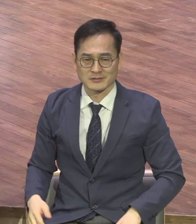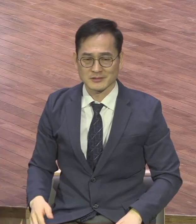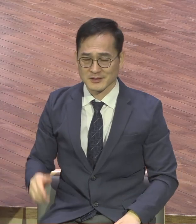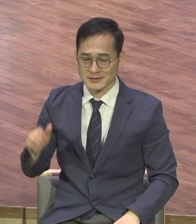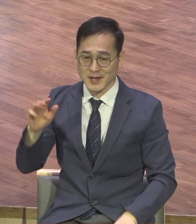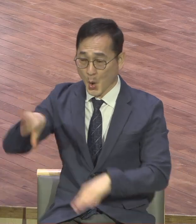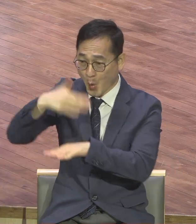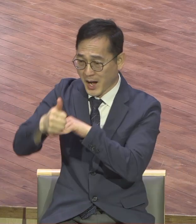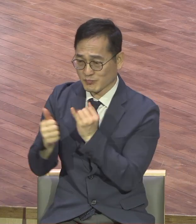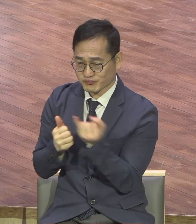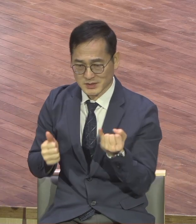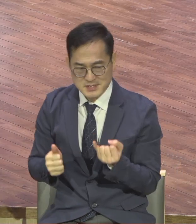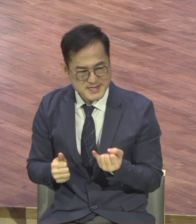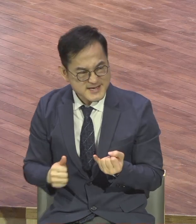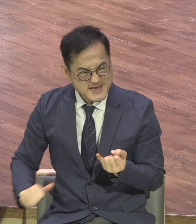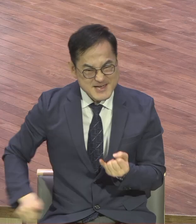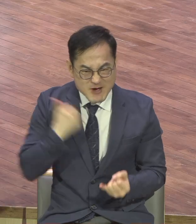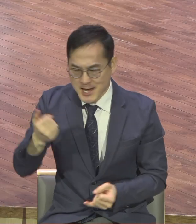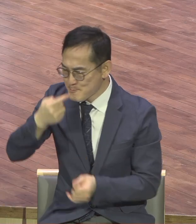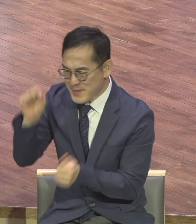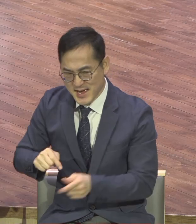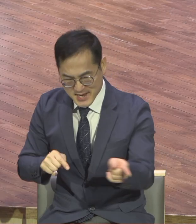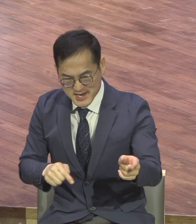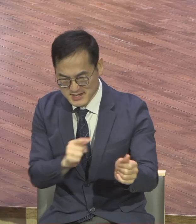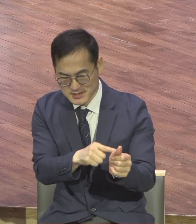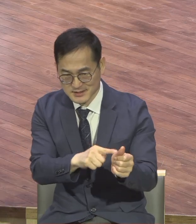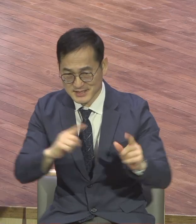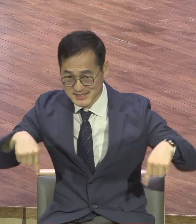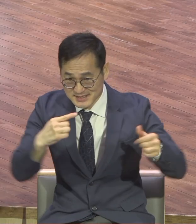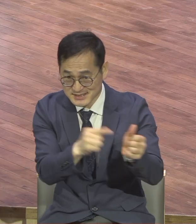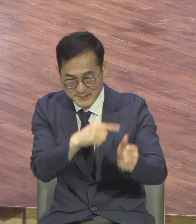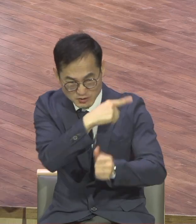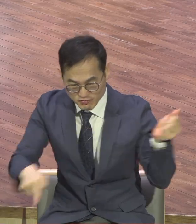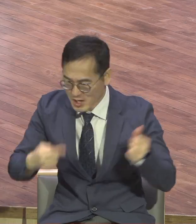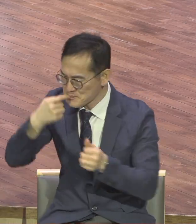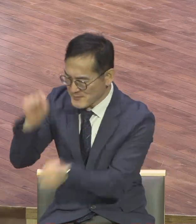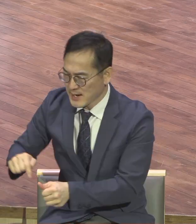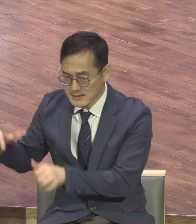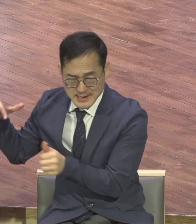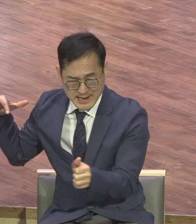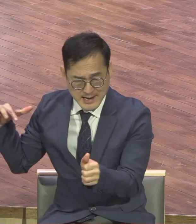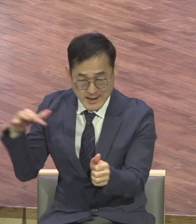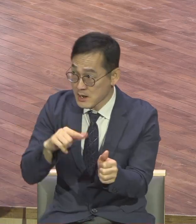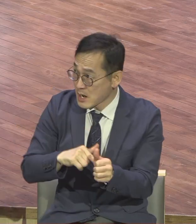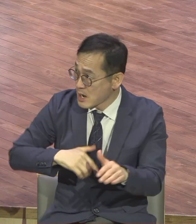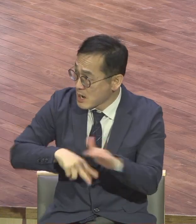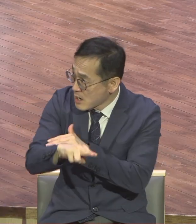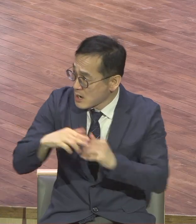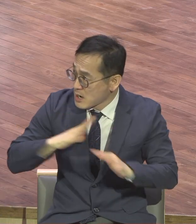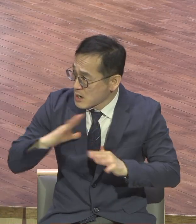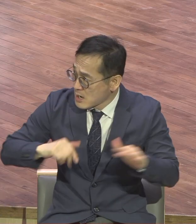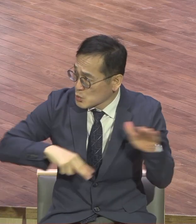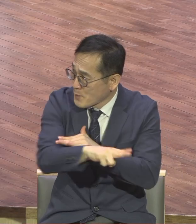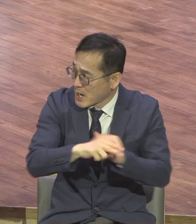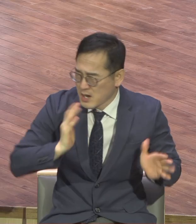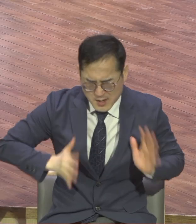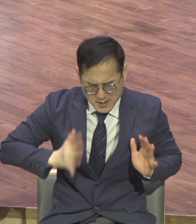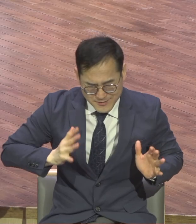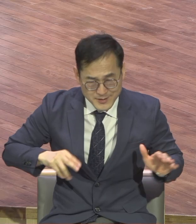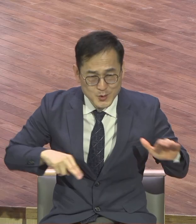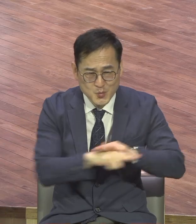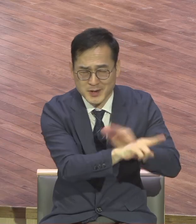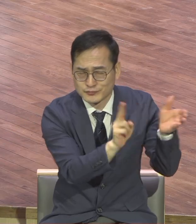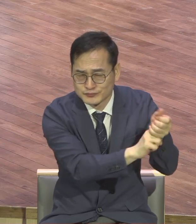죽이라고 군대를 동원해가지고 잡으러 오니까 엘리야가 죽으라고 도망을 해가지고